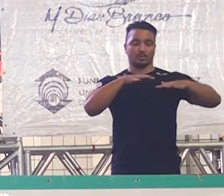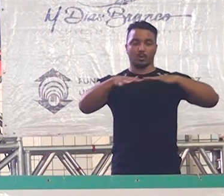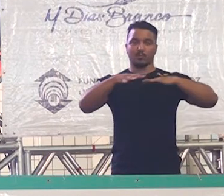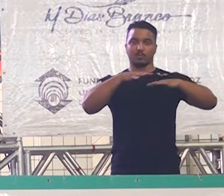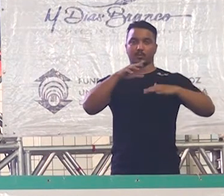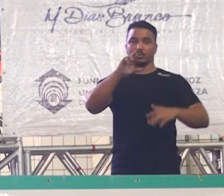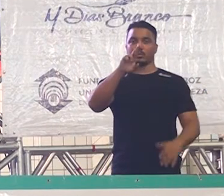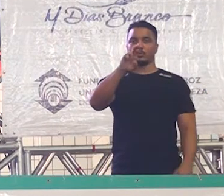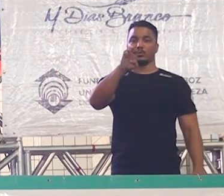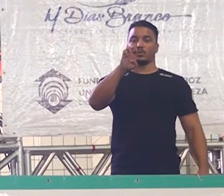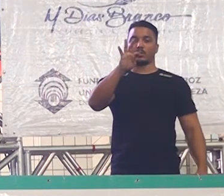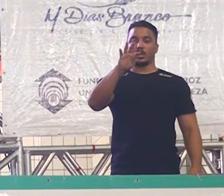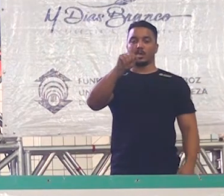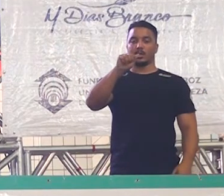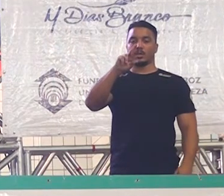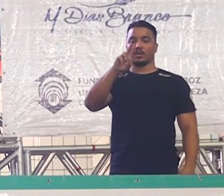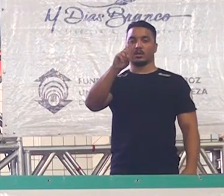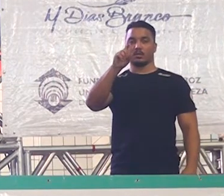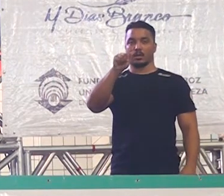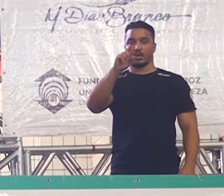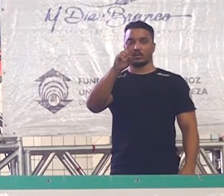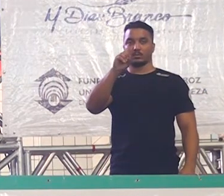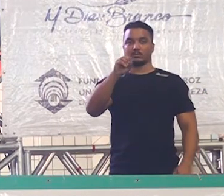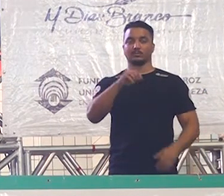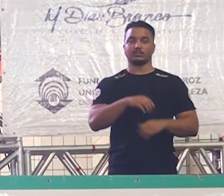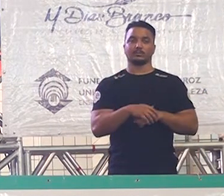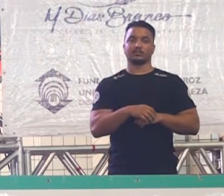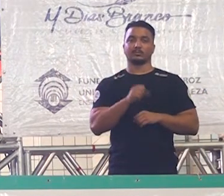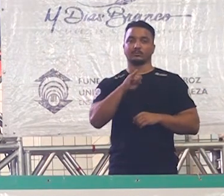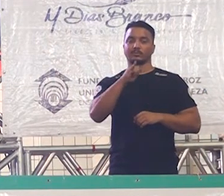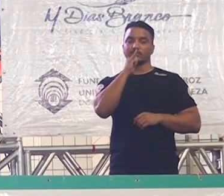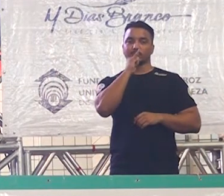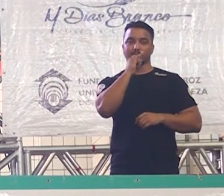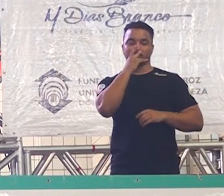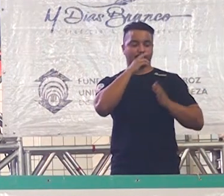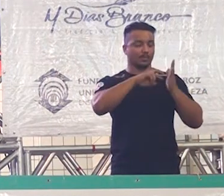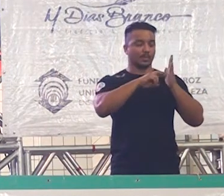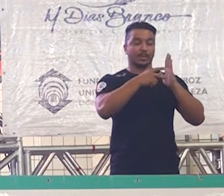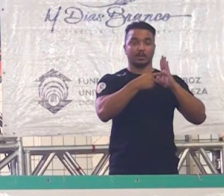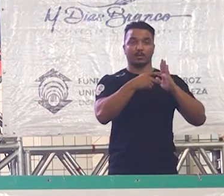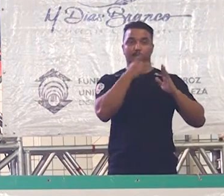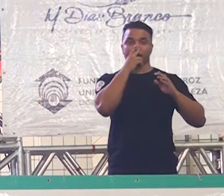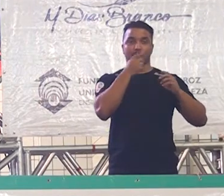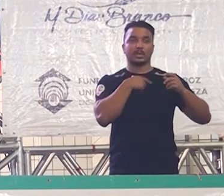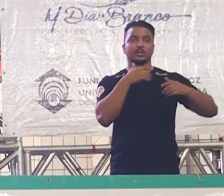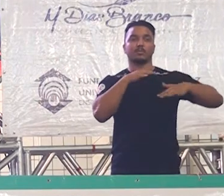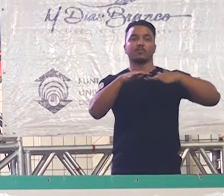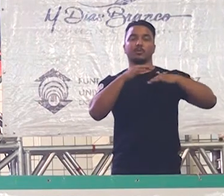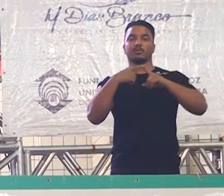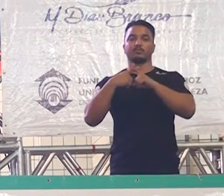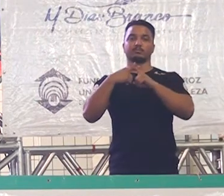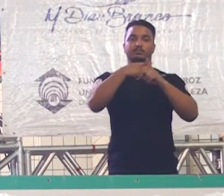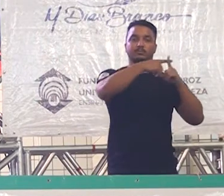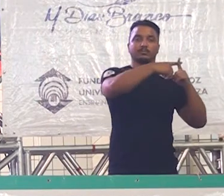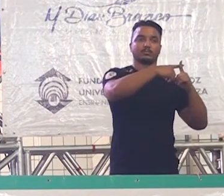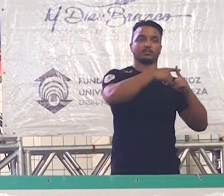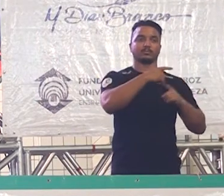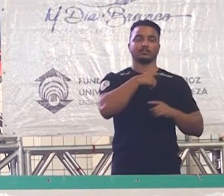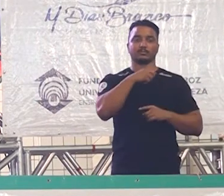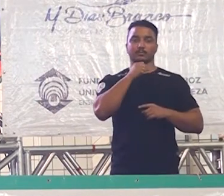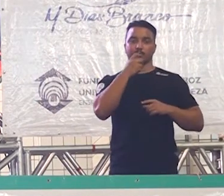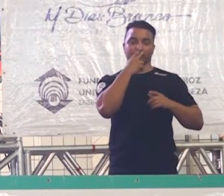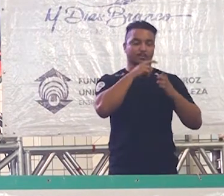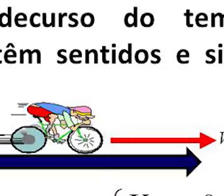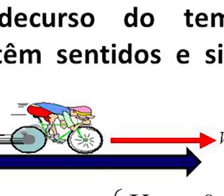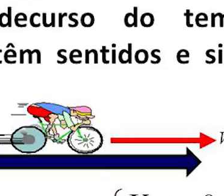movimento retardado. Se ele está a favor da trajetória, se ele está em movimento progressivo, para a velocidade